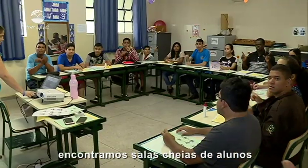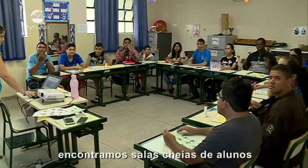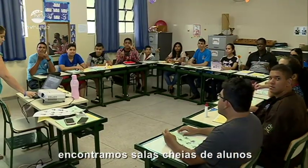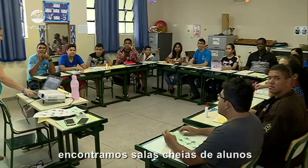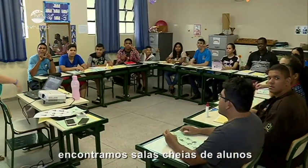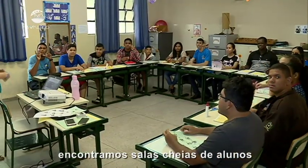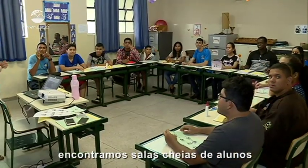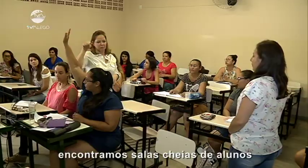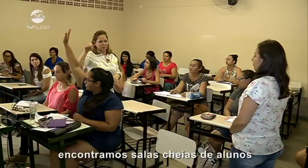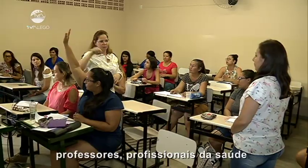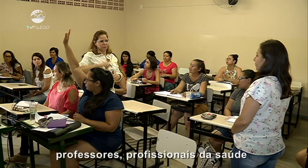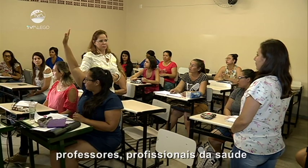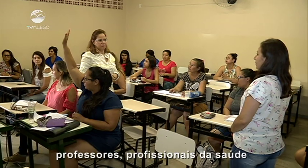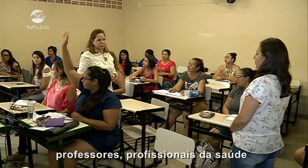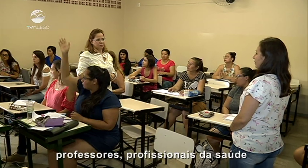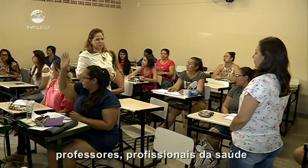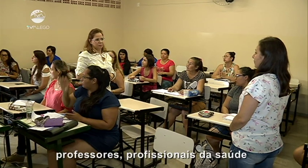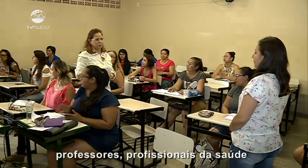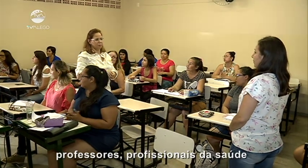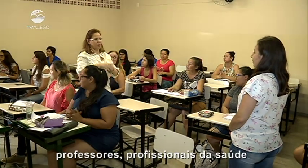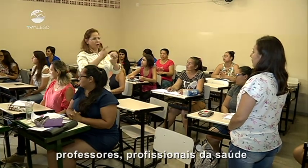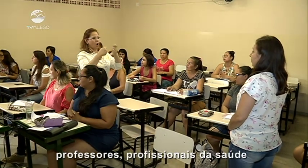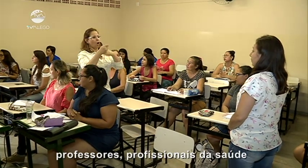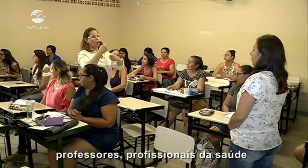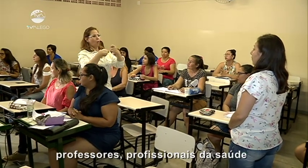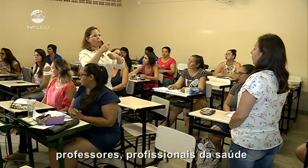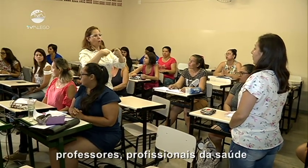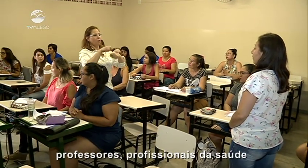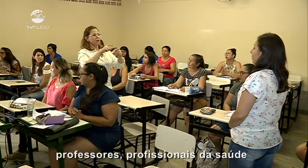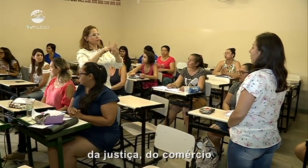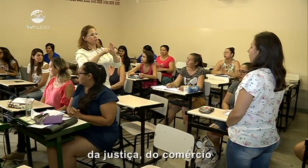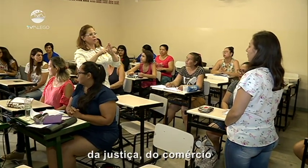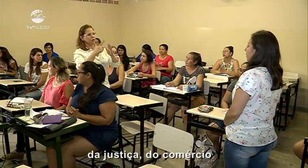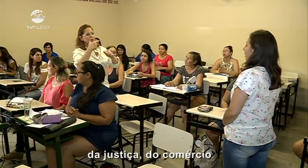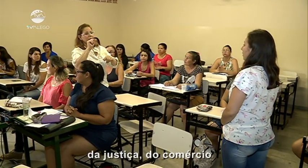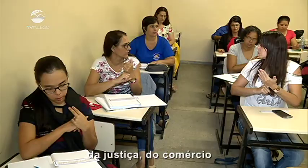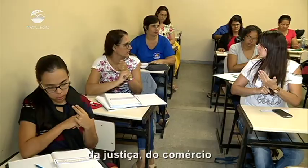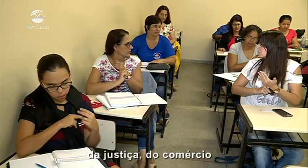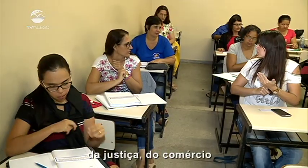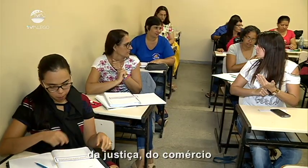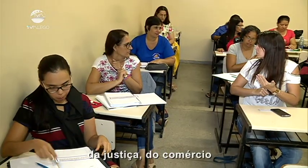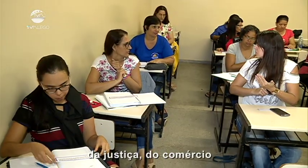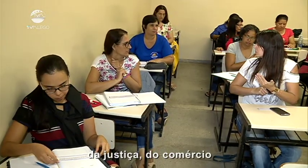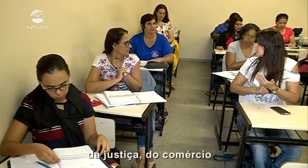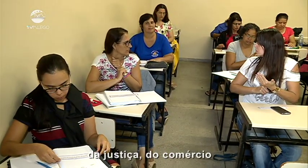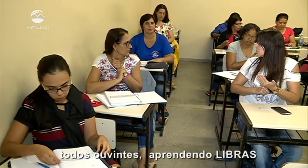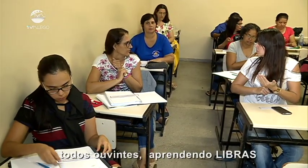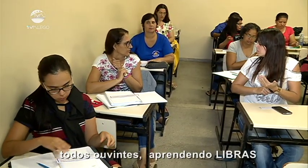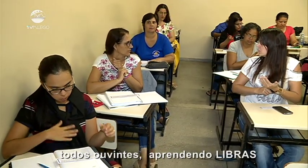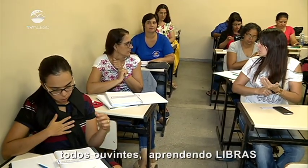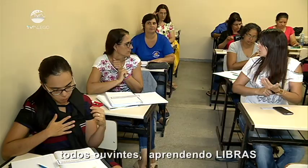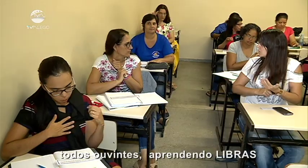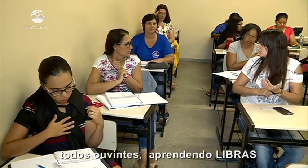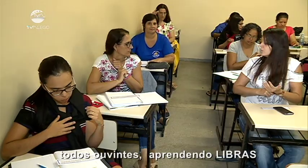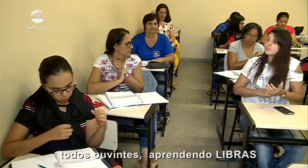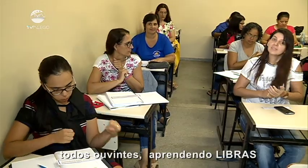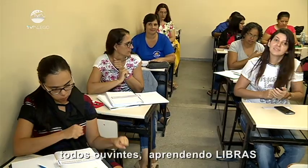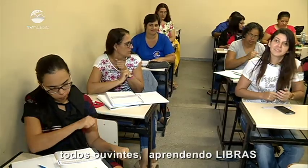alunos. Nesta, professores, profissionais da saúde, da justiça, do comércio, todos ouvintes aprendendo